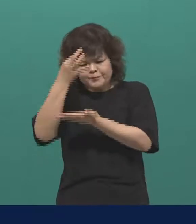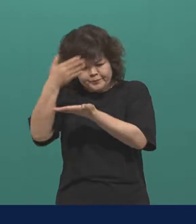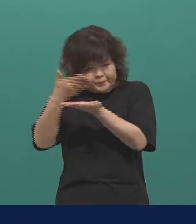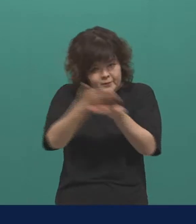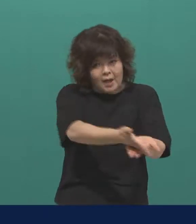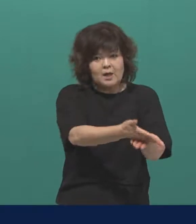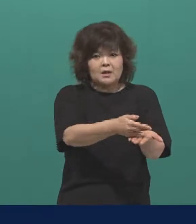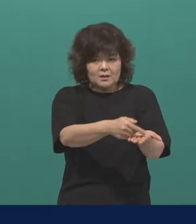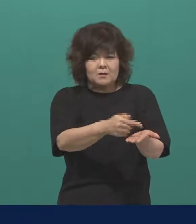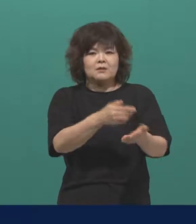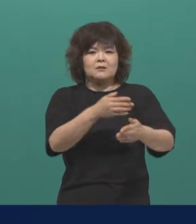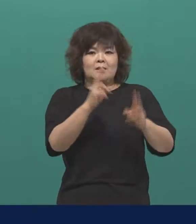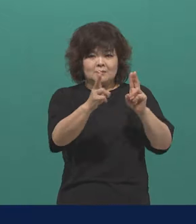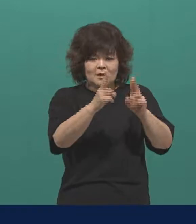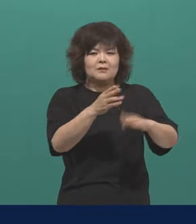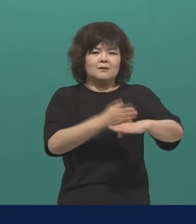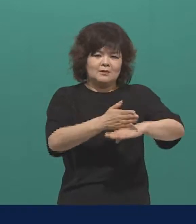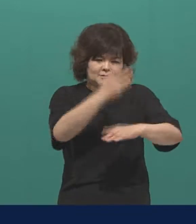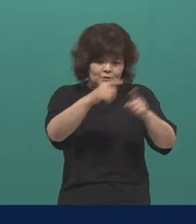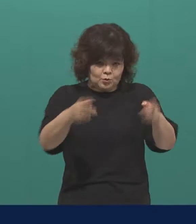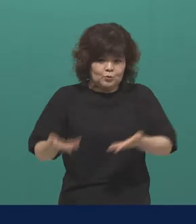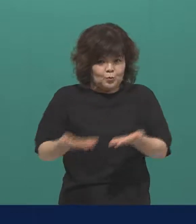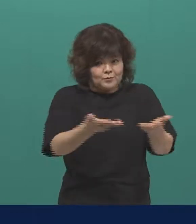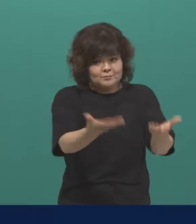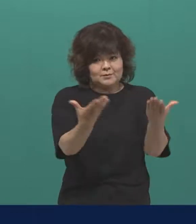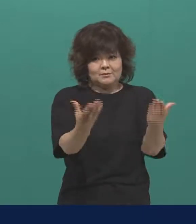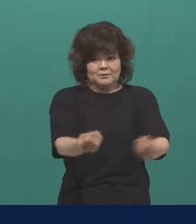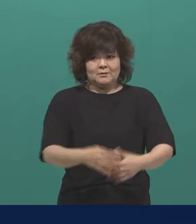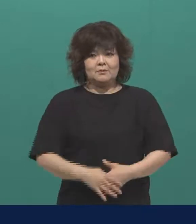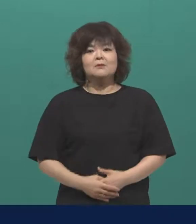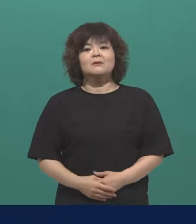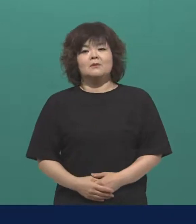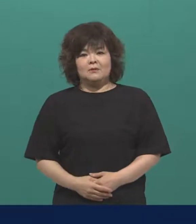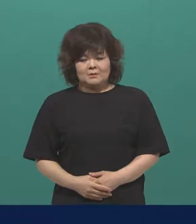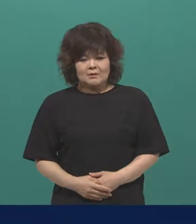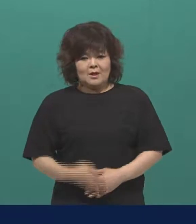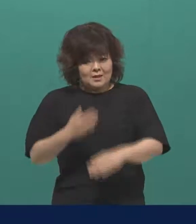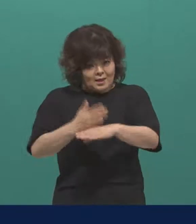付した企業に感謝状を贈呈しました。